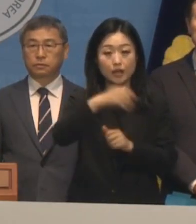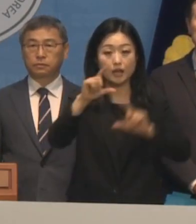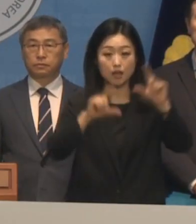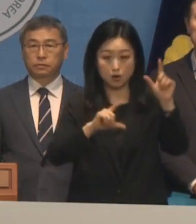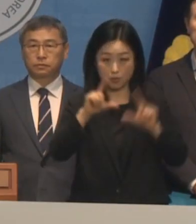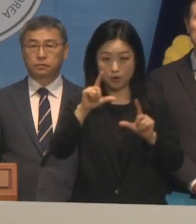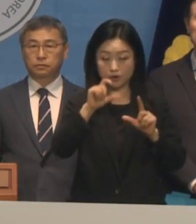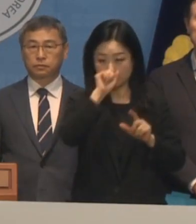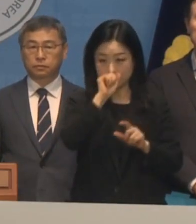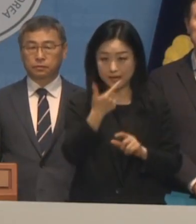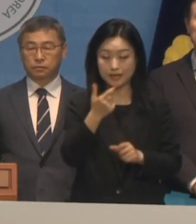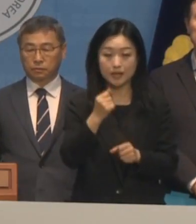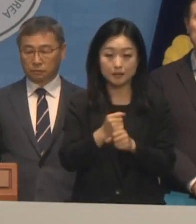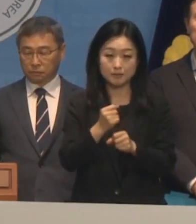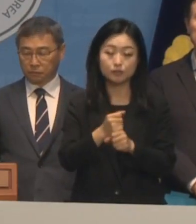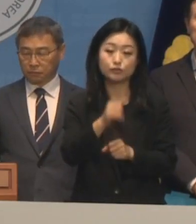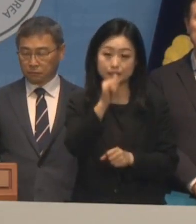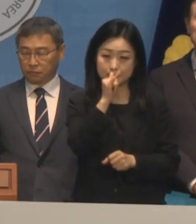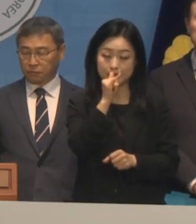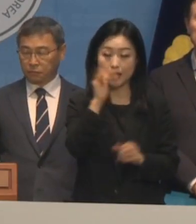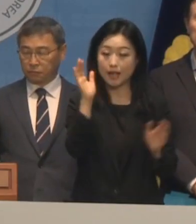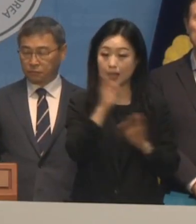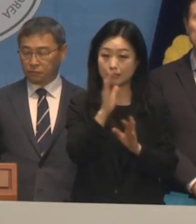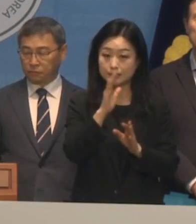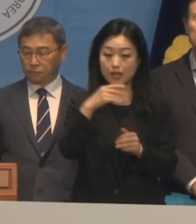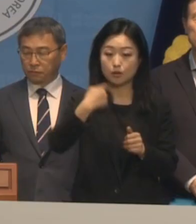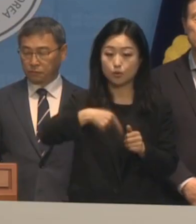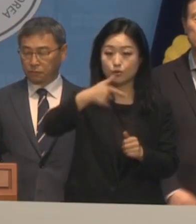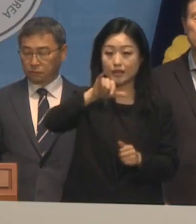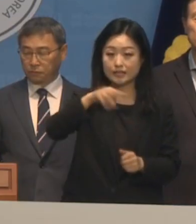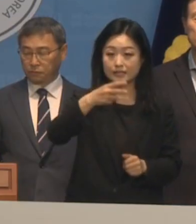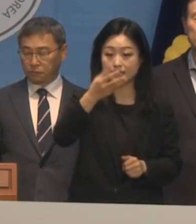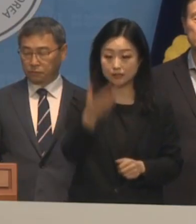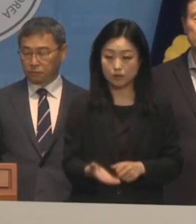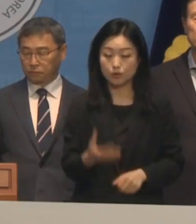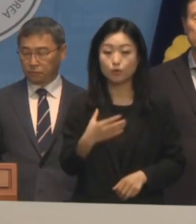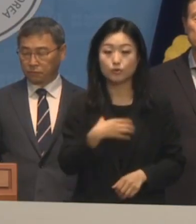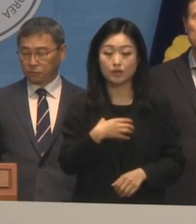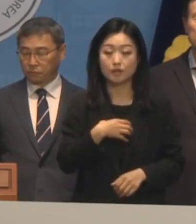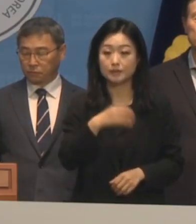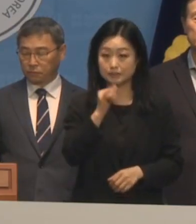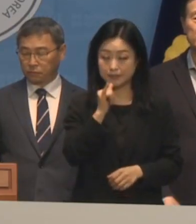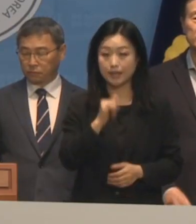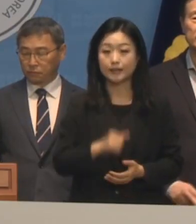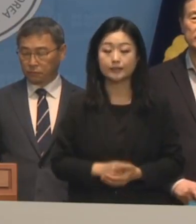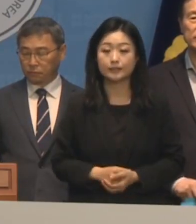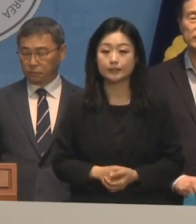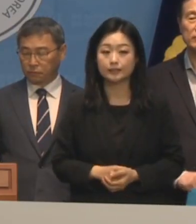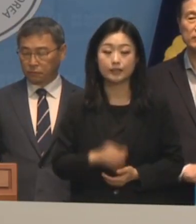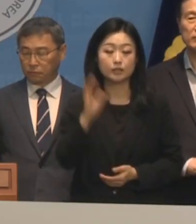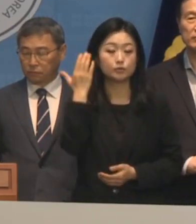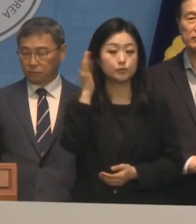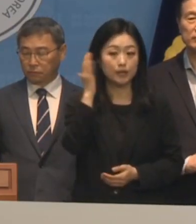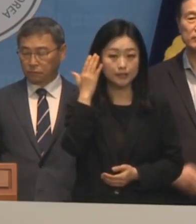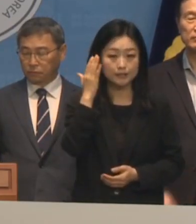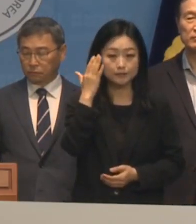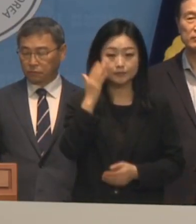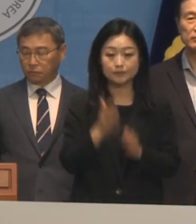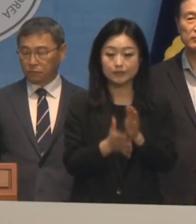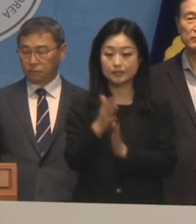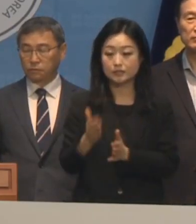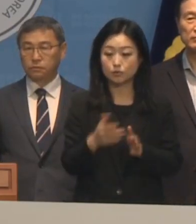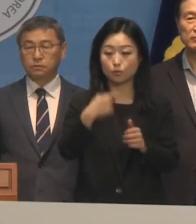전국 시도교육감 협의회는 그동안 지방교육 재정 감소 우려를